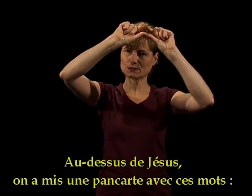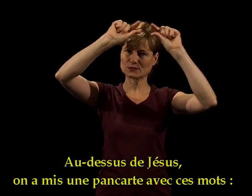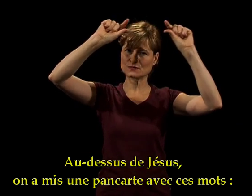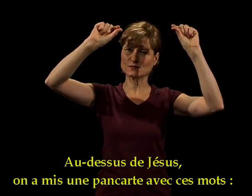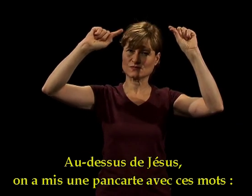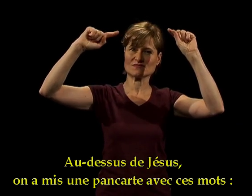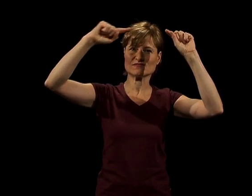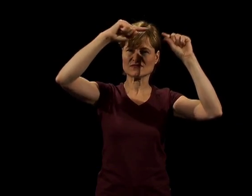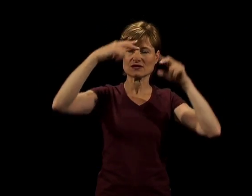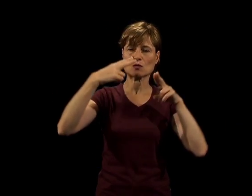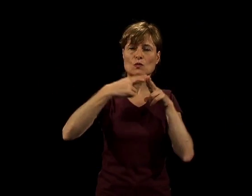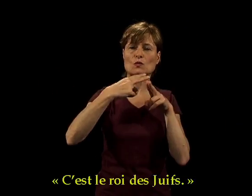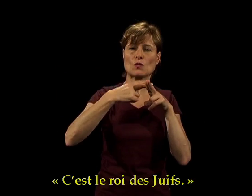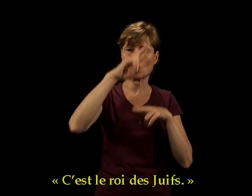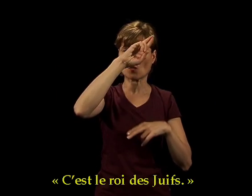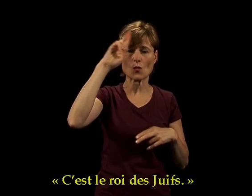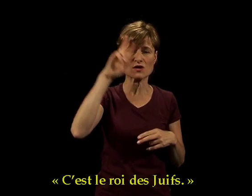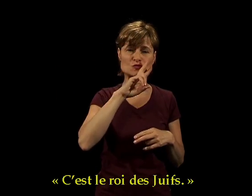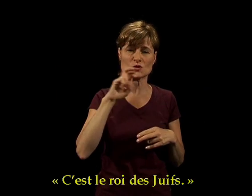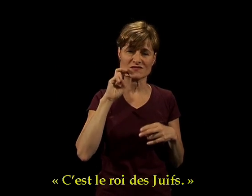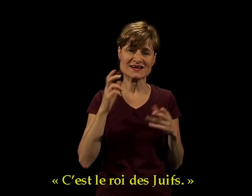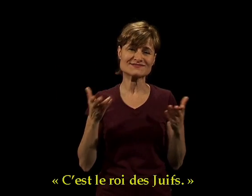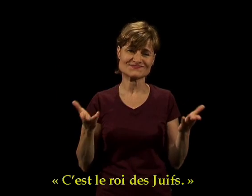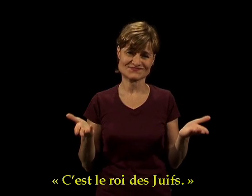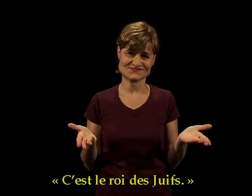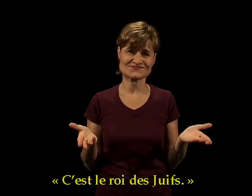ces mots « C'est le roi des Juifs. »